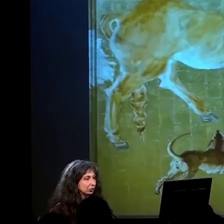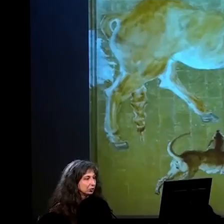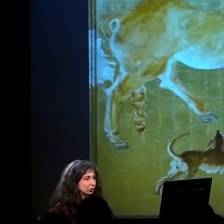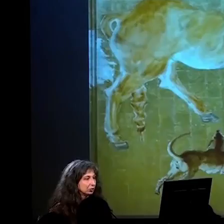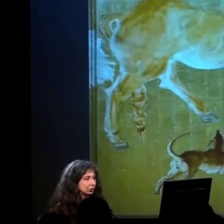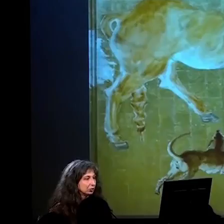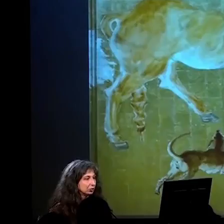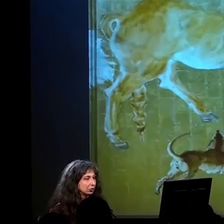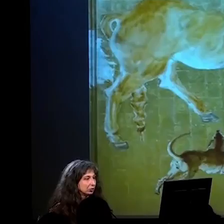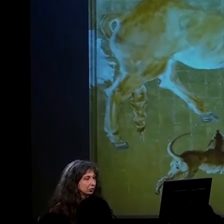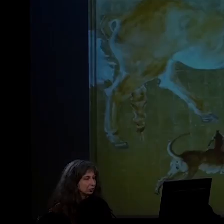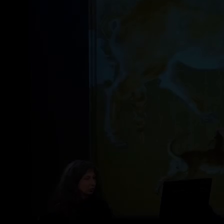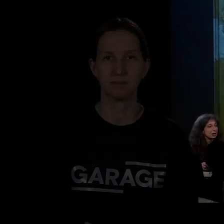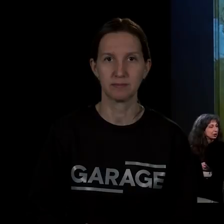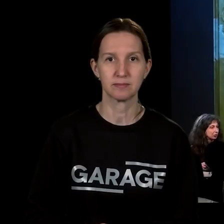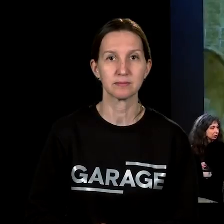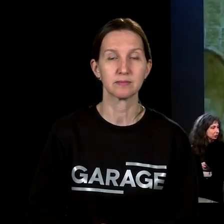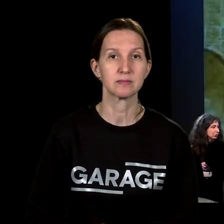традиционную японскую живопись.